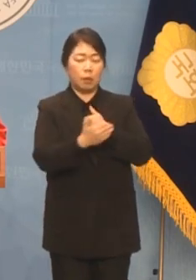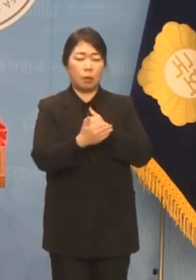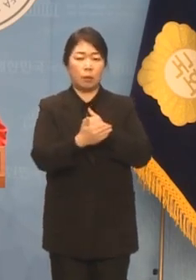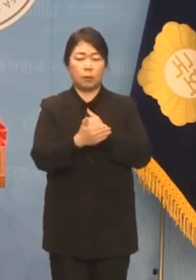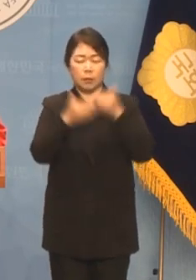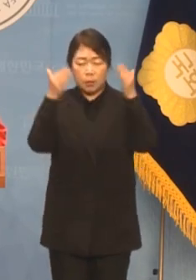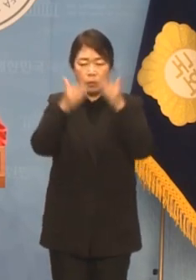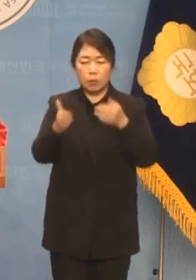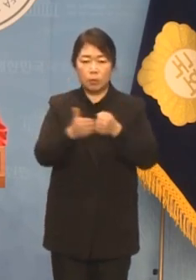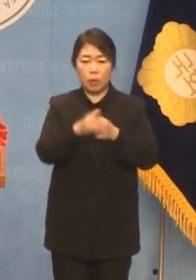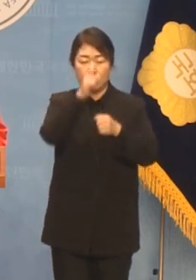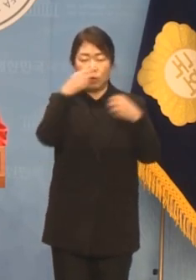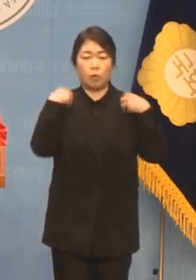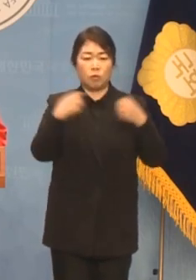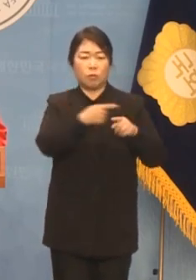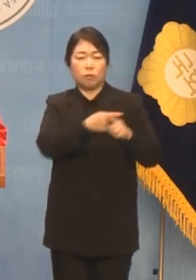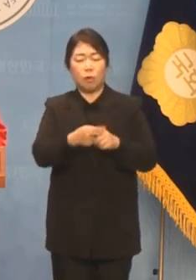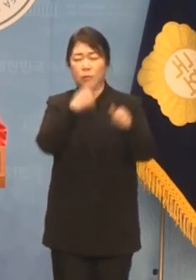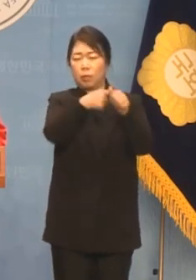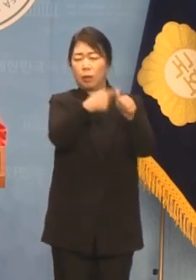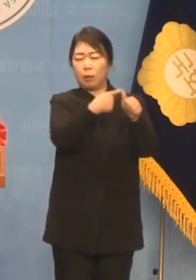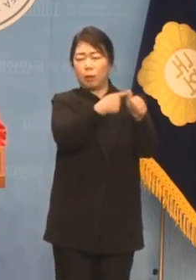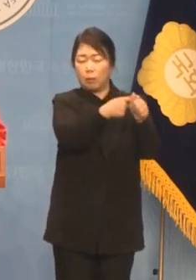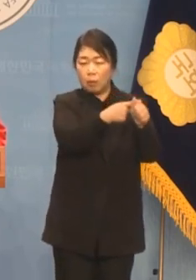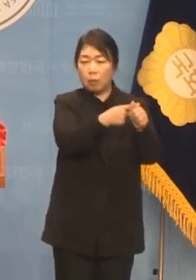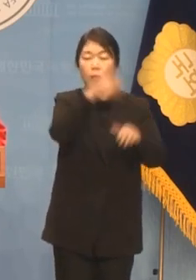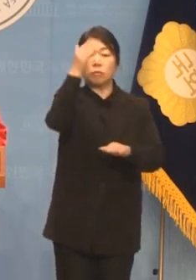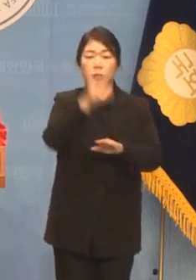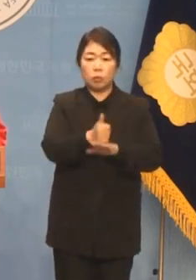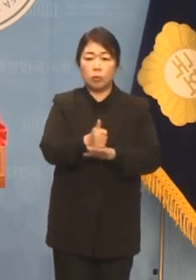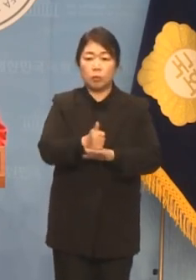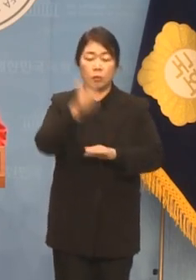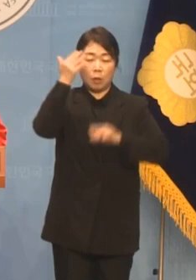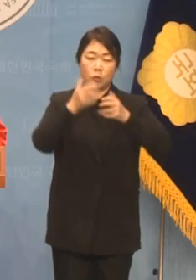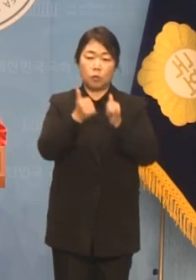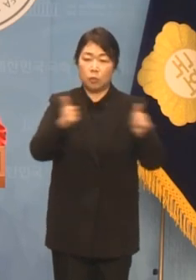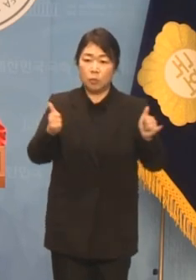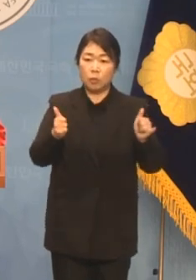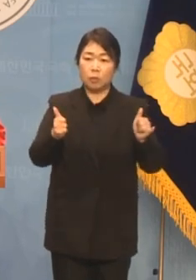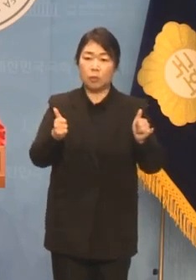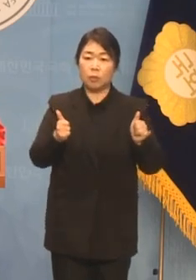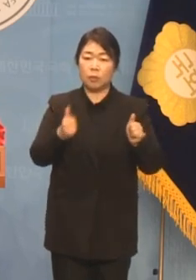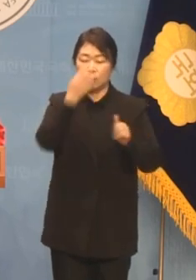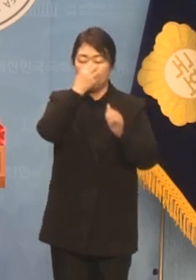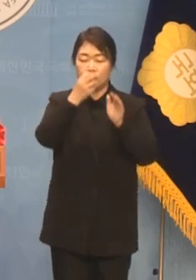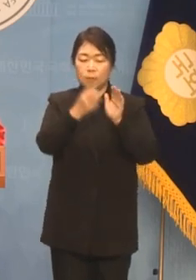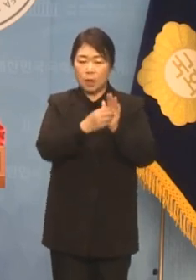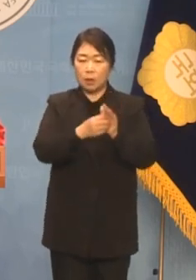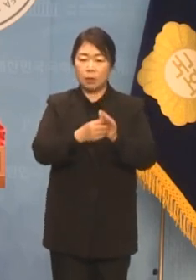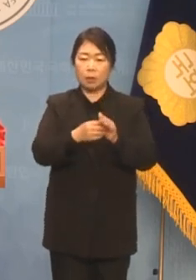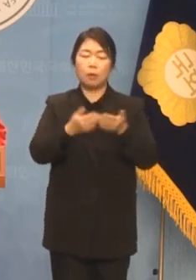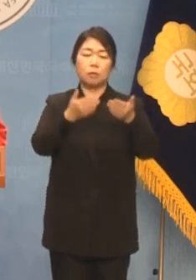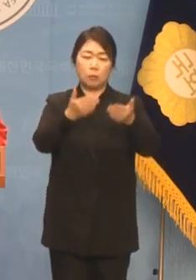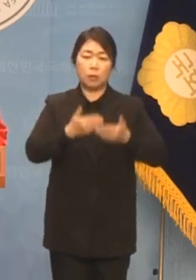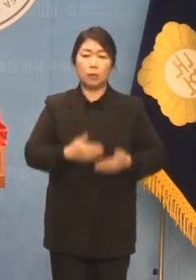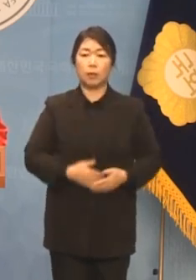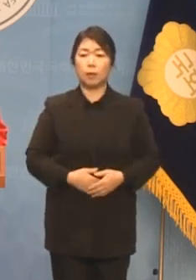묻지마 비판을 하다가 대한민국과 국민들에게 굴욕감을 안겨 주고 있는